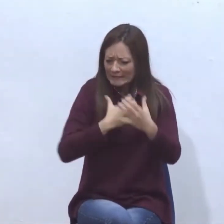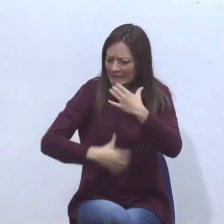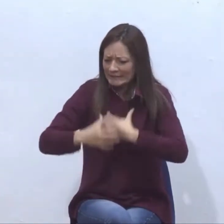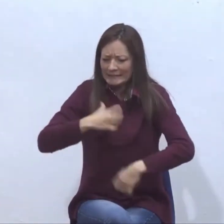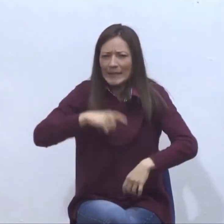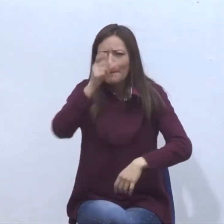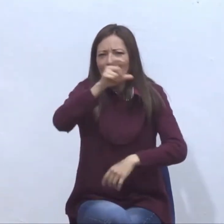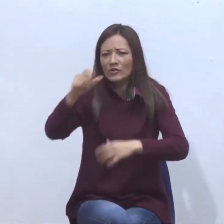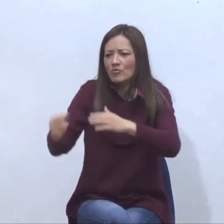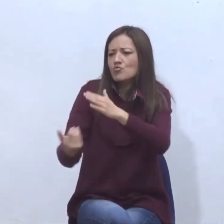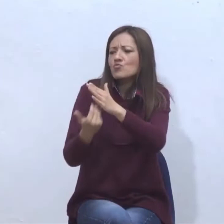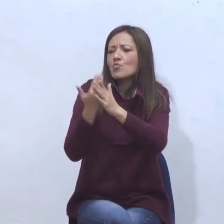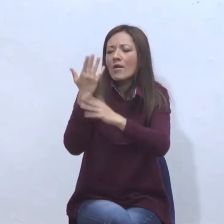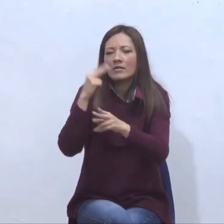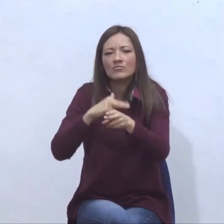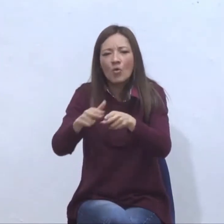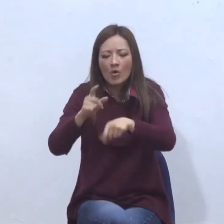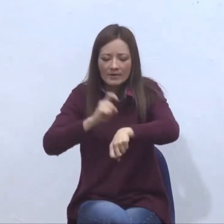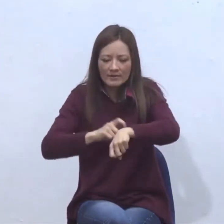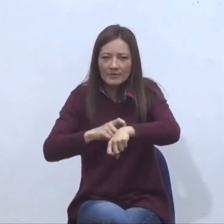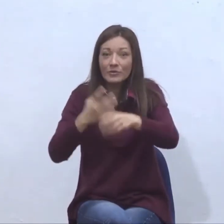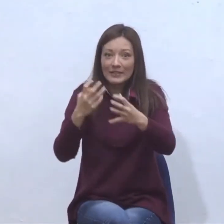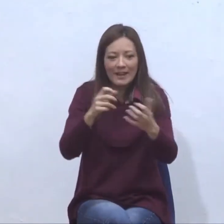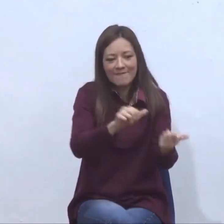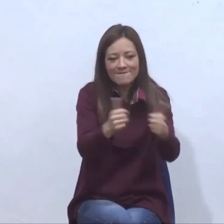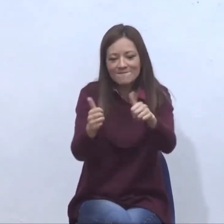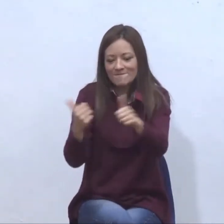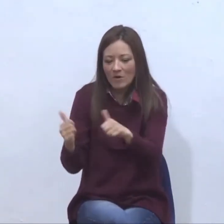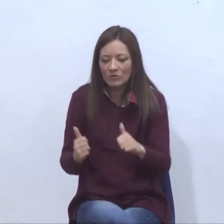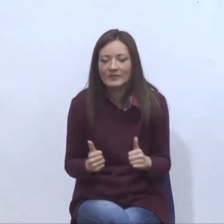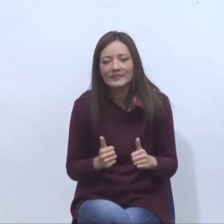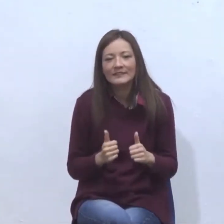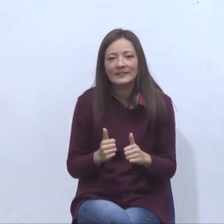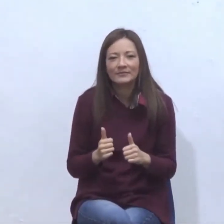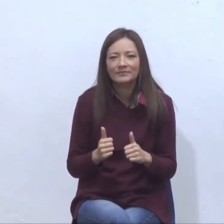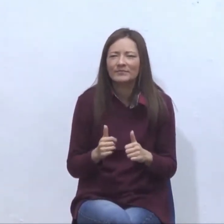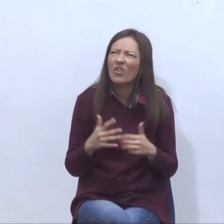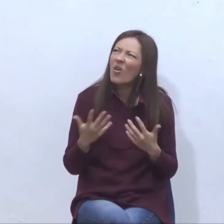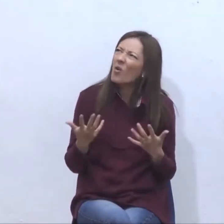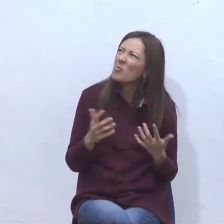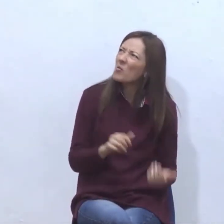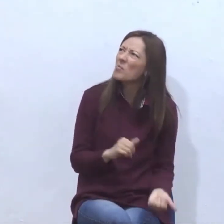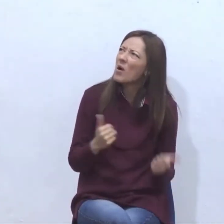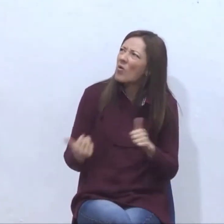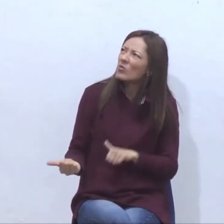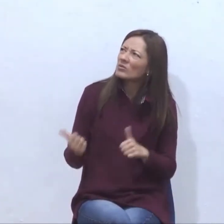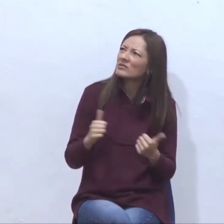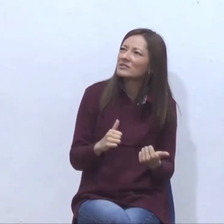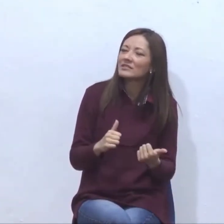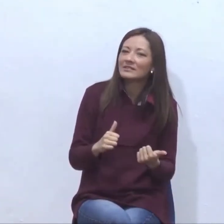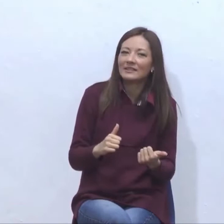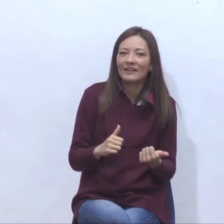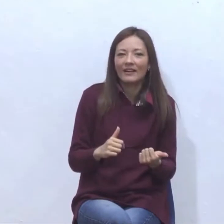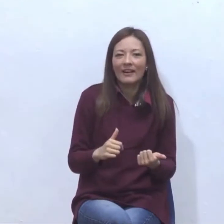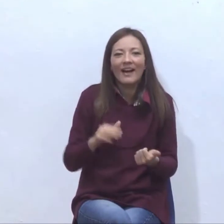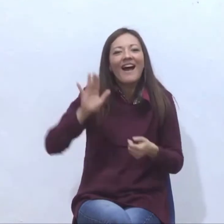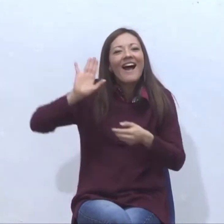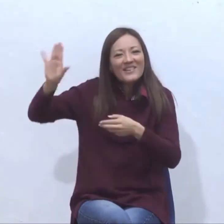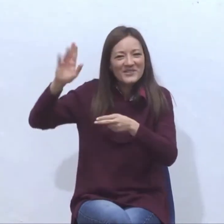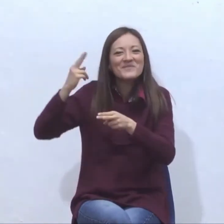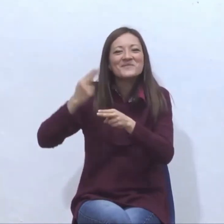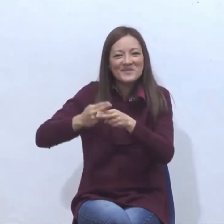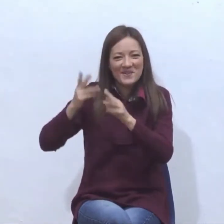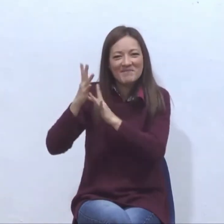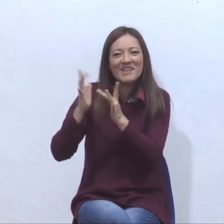se han añadido a la iglesia durante este tiempo de cuarentena, ¿cómo los bautizamos? ¿Lo haremos en qué? En